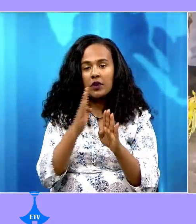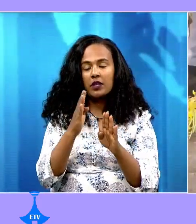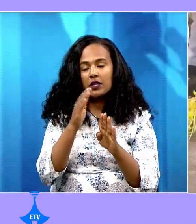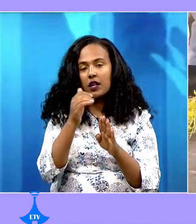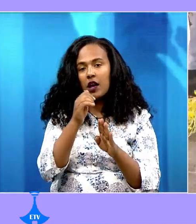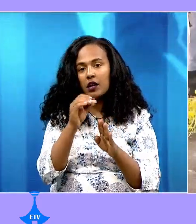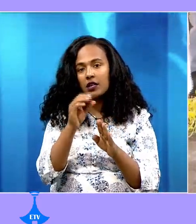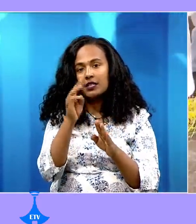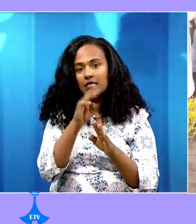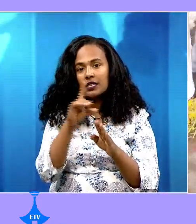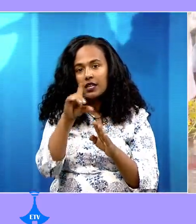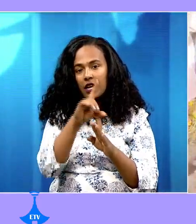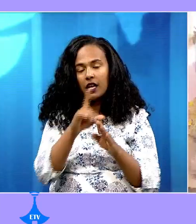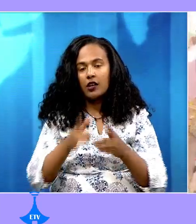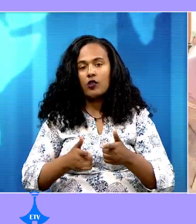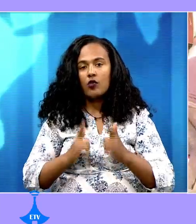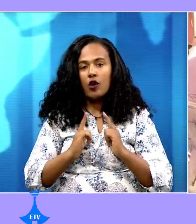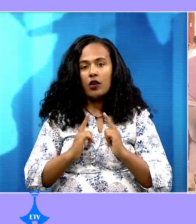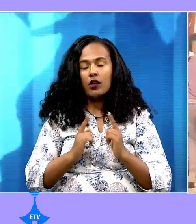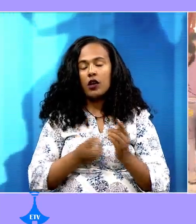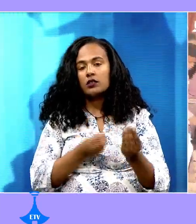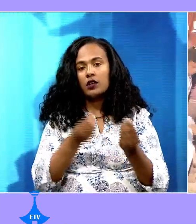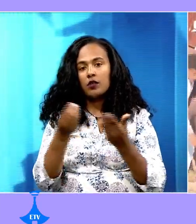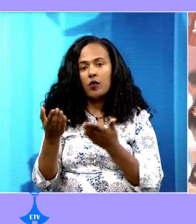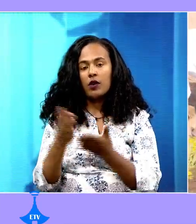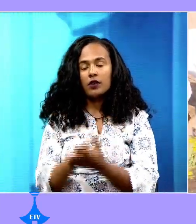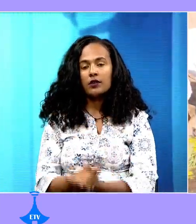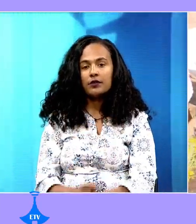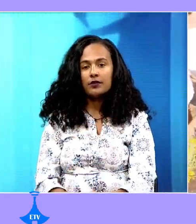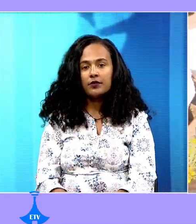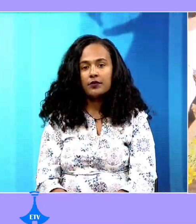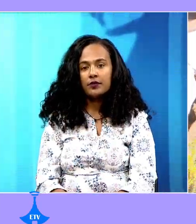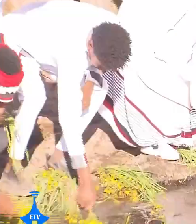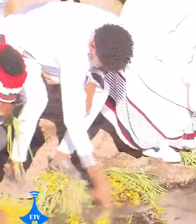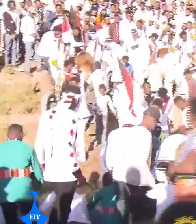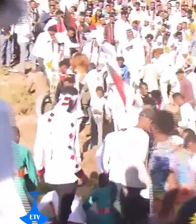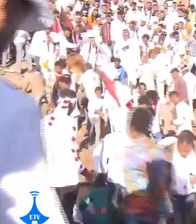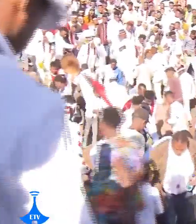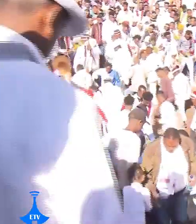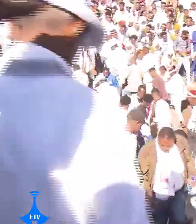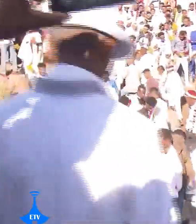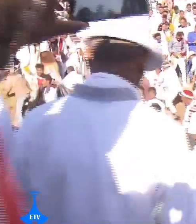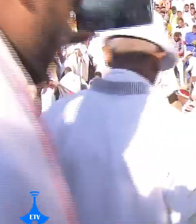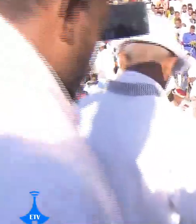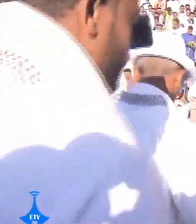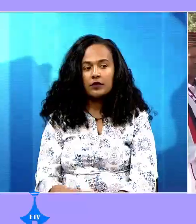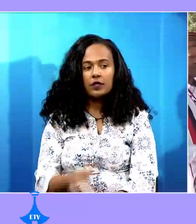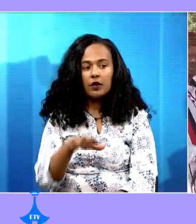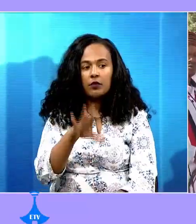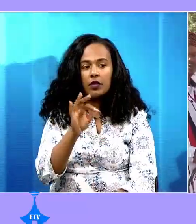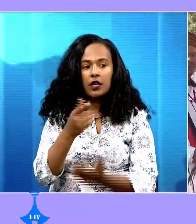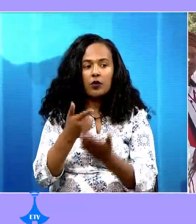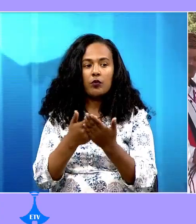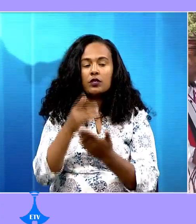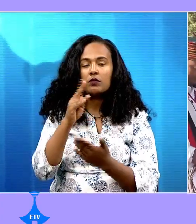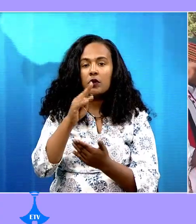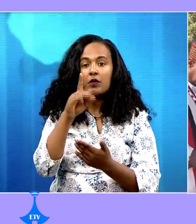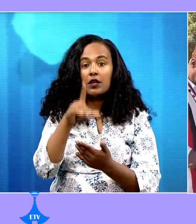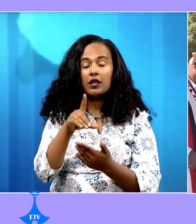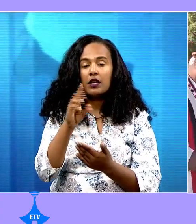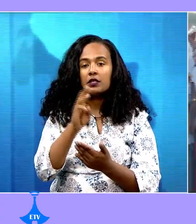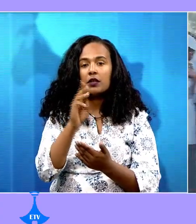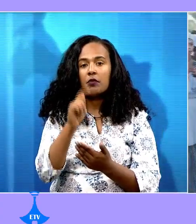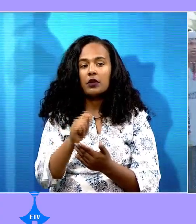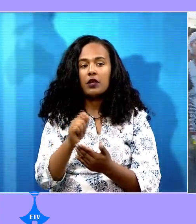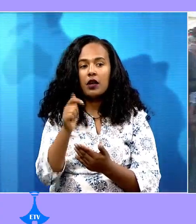ሲንቄዎች አልፎም ለነዋሪው አስረክበዋል። የምንገኘው በዚህ በመልከ ሰበታ